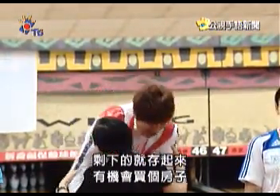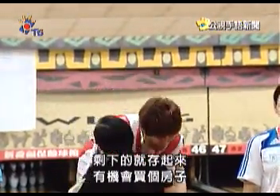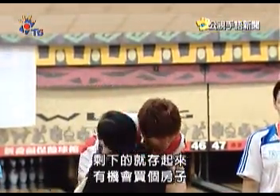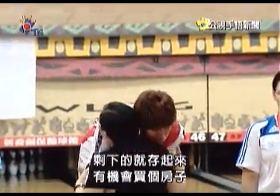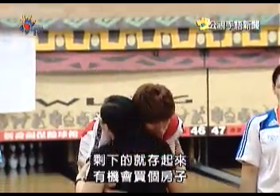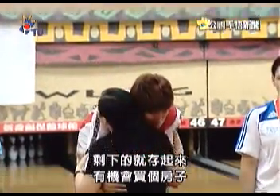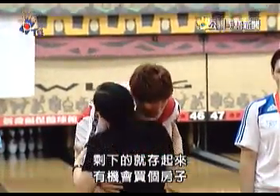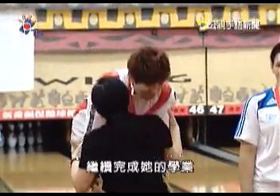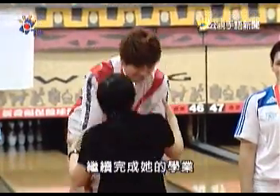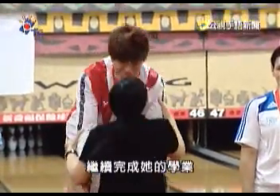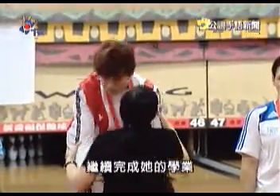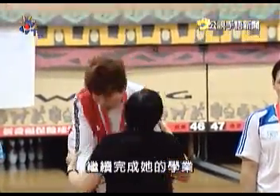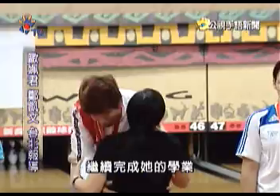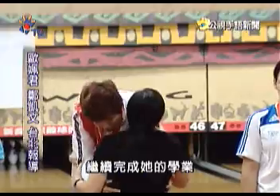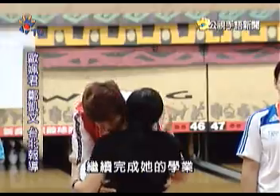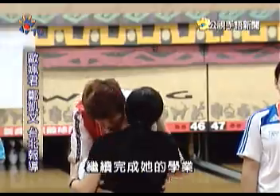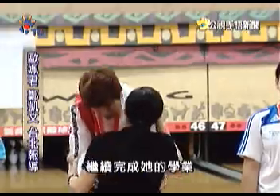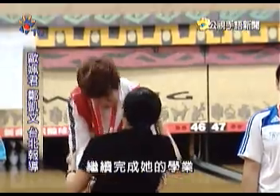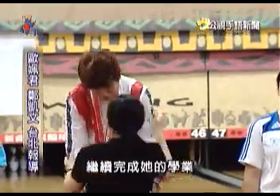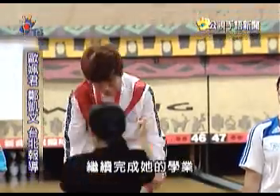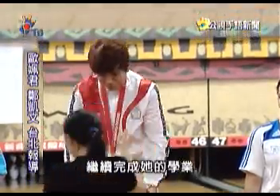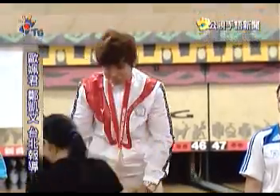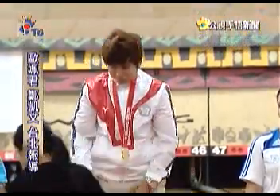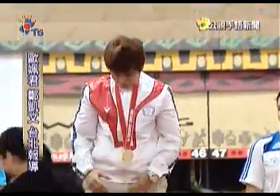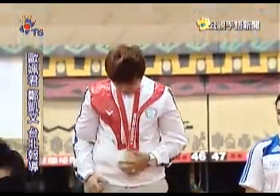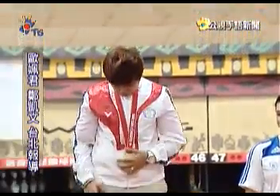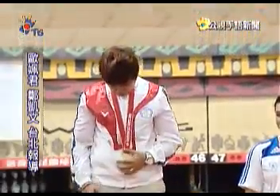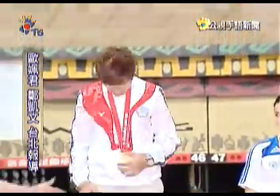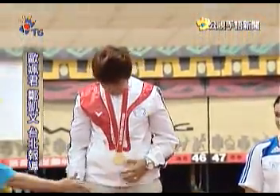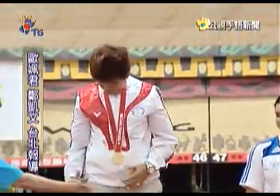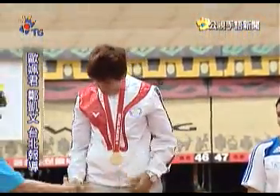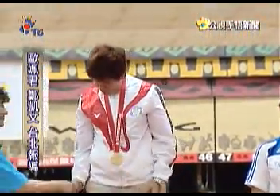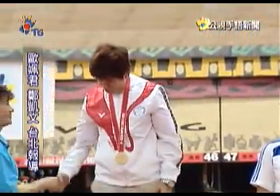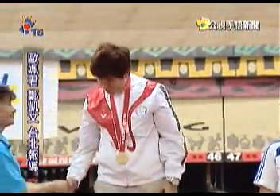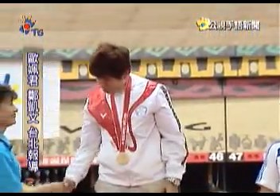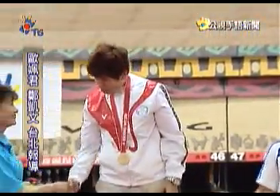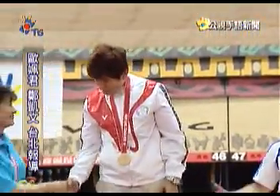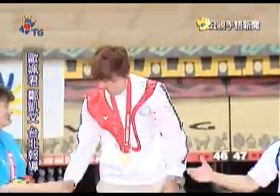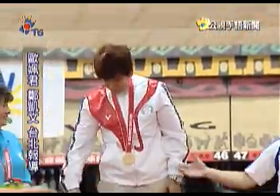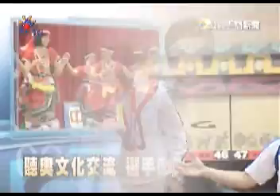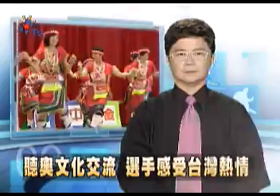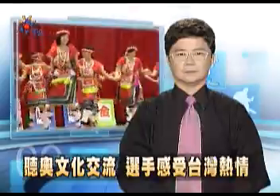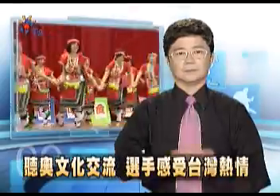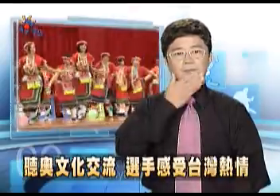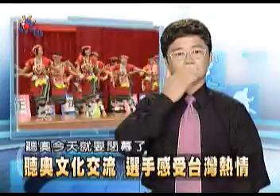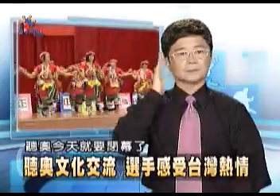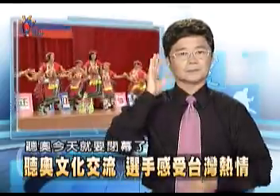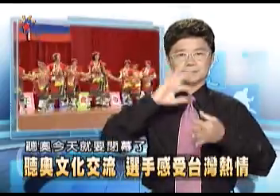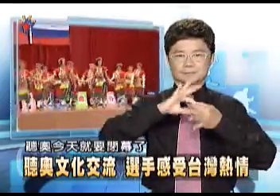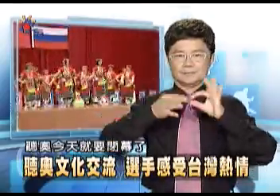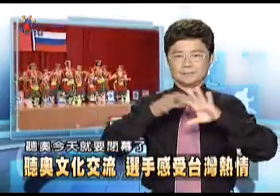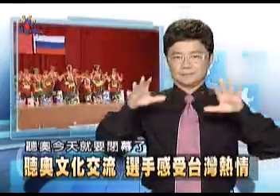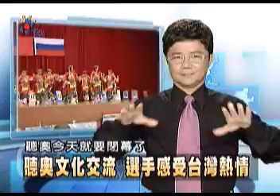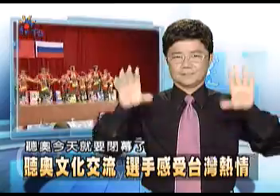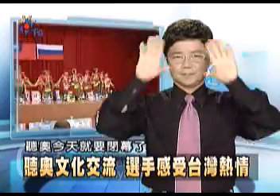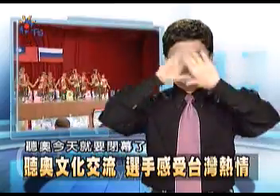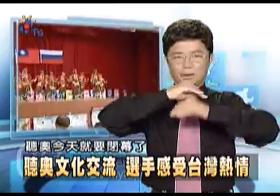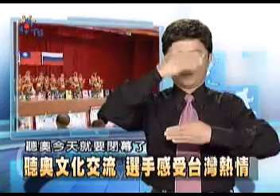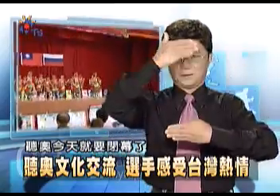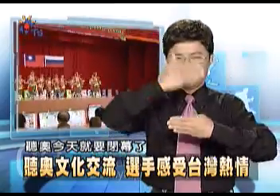买个房子，继续完成她的学业。记者欧佩君、郑凯文台北报道。 厅奥今天就要闭幕了，在